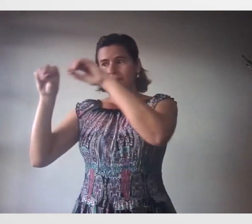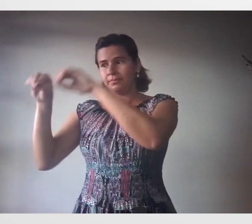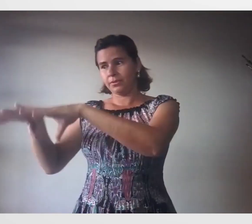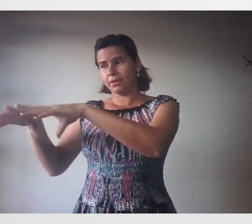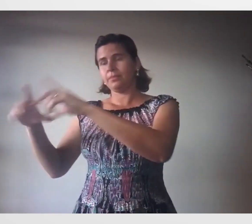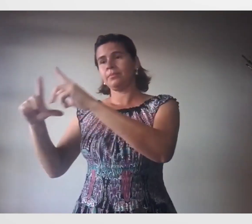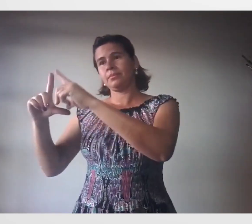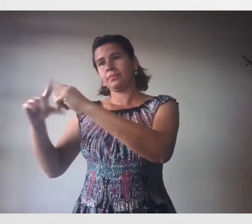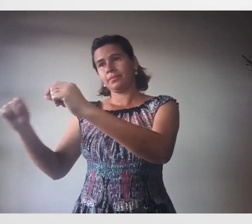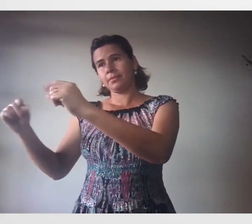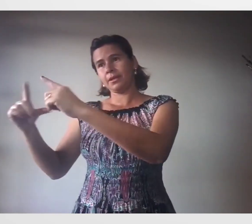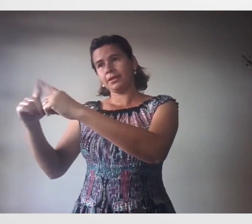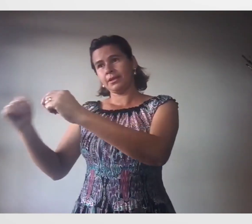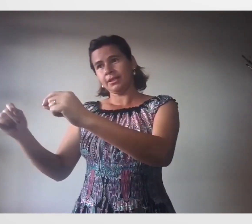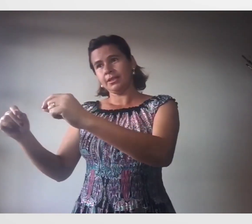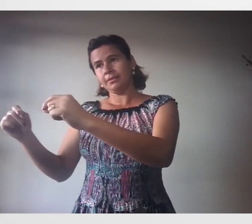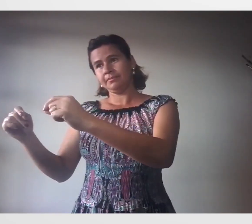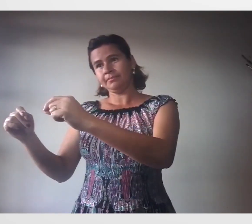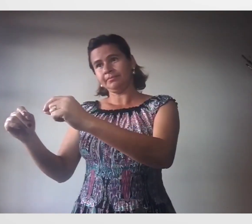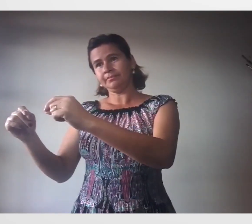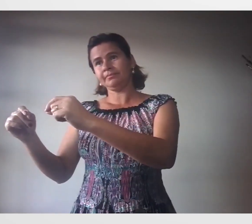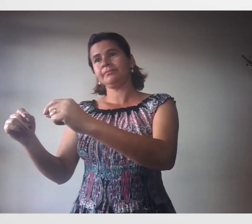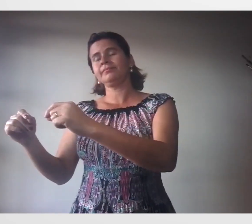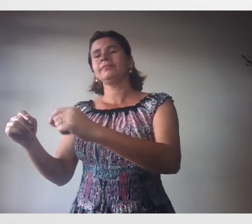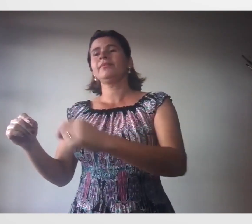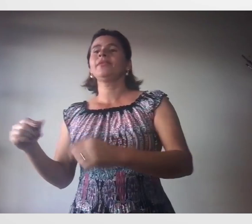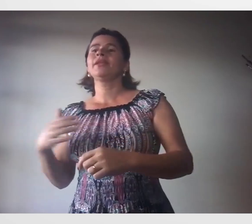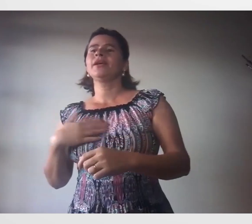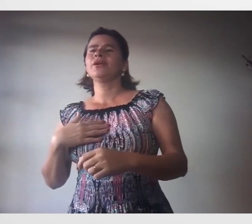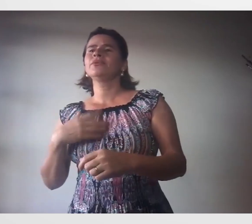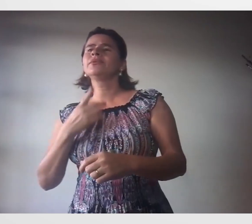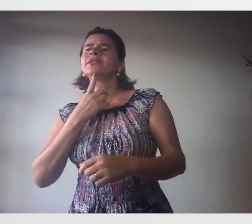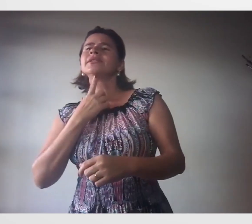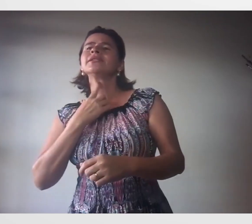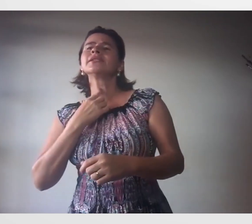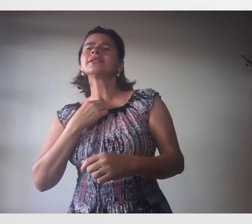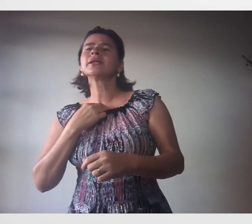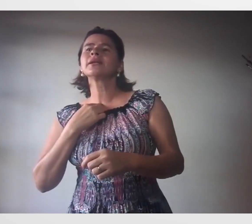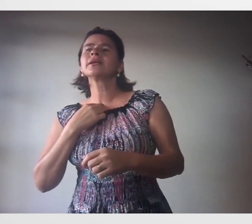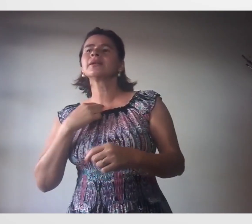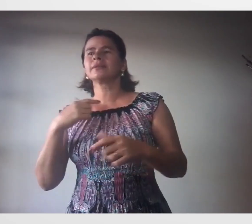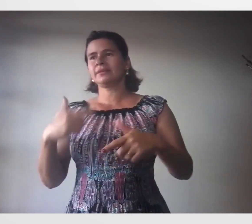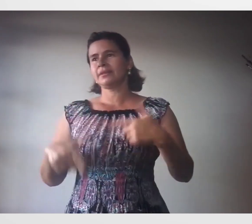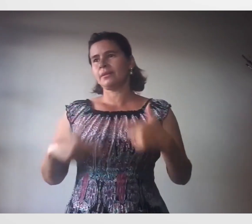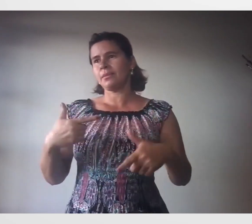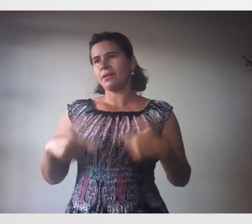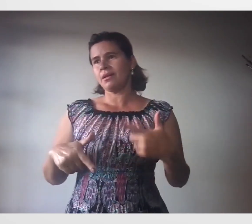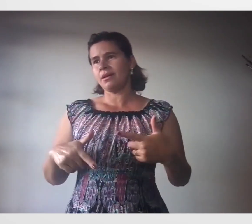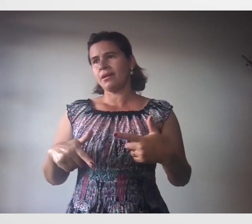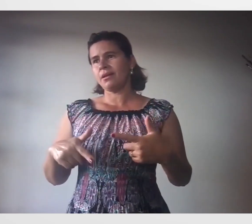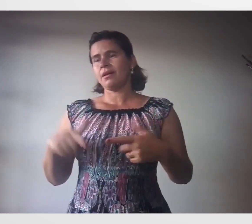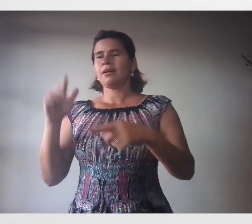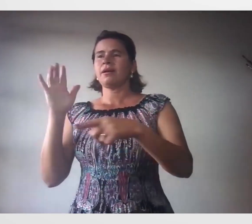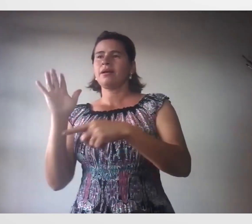acabei perdendo contato com a Libras e perdendo contato com essa minha amiga surda.